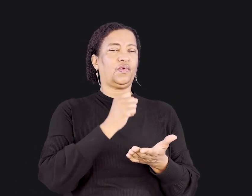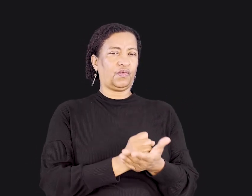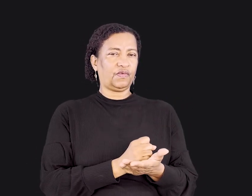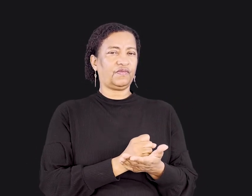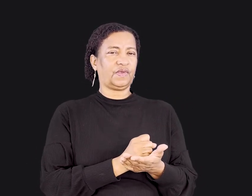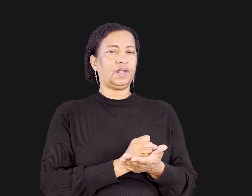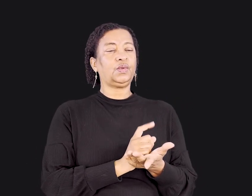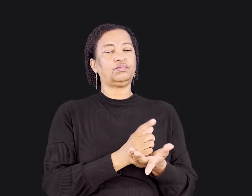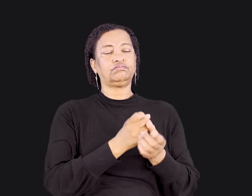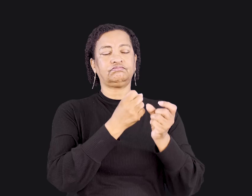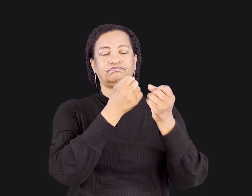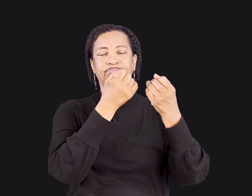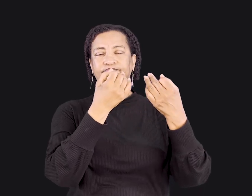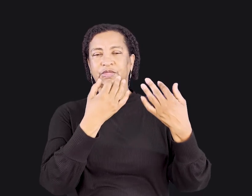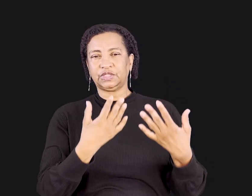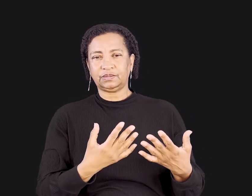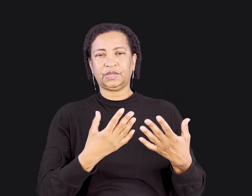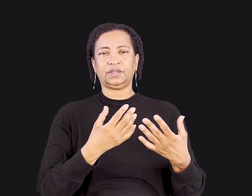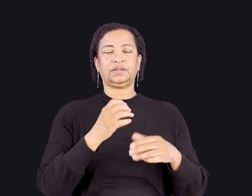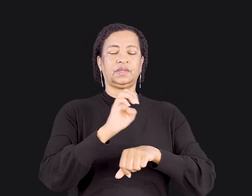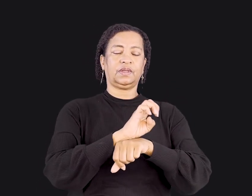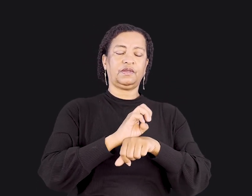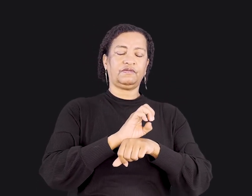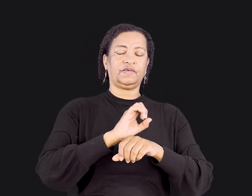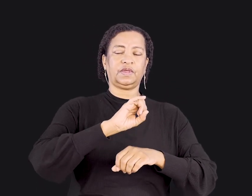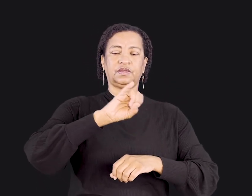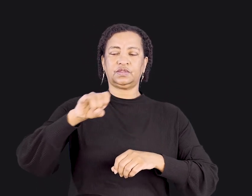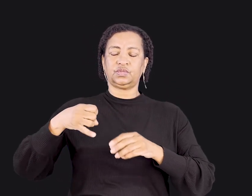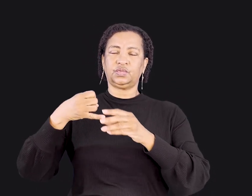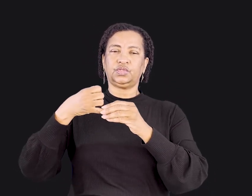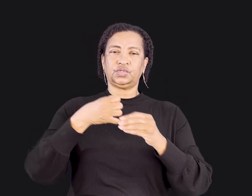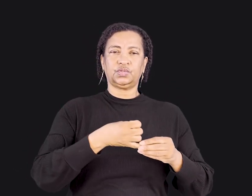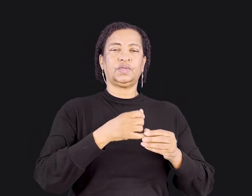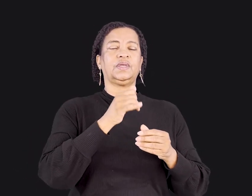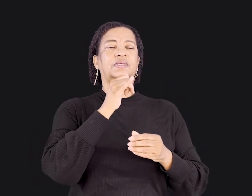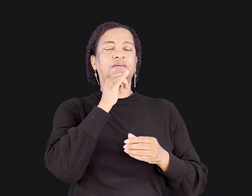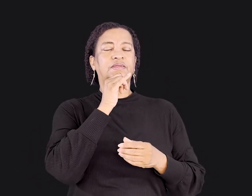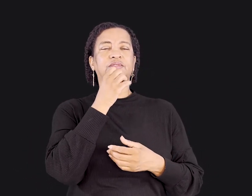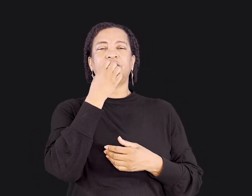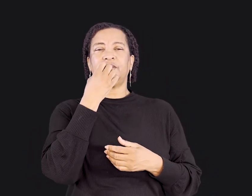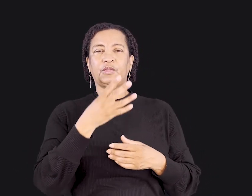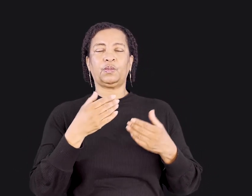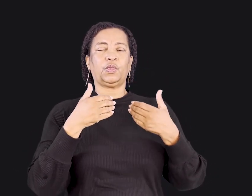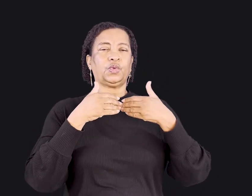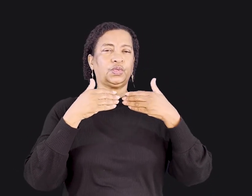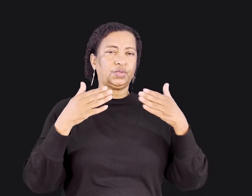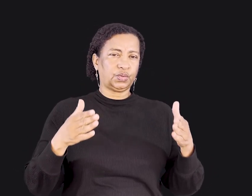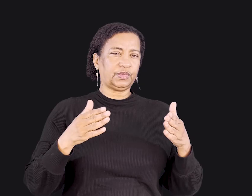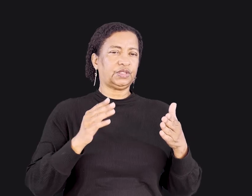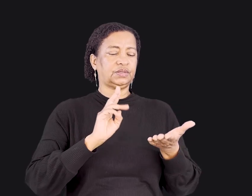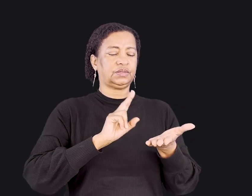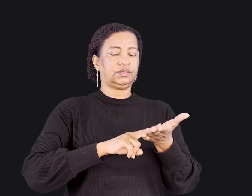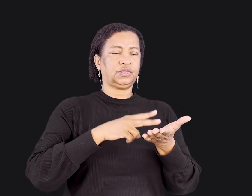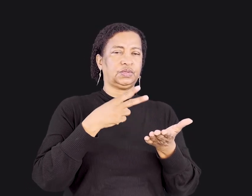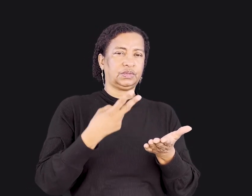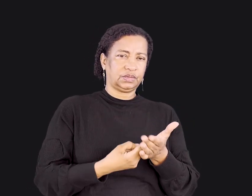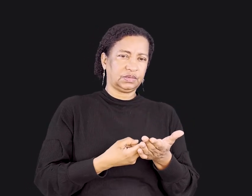a ilustra. Efésios e Josué são bons exemplos deste princípio de interpretação